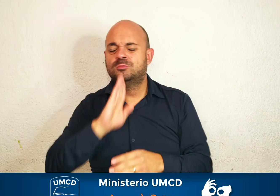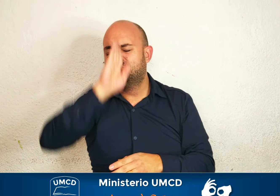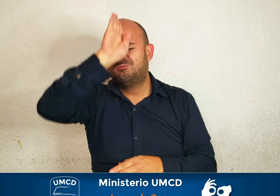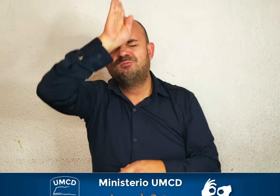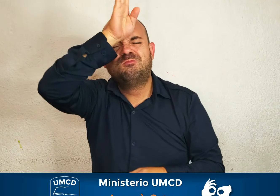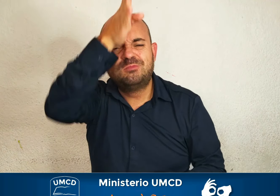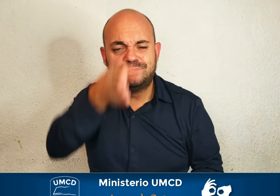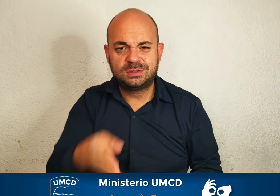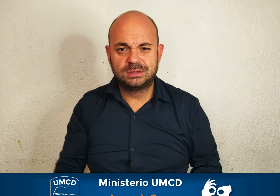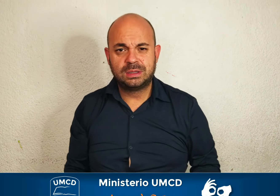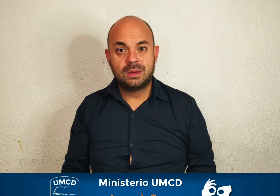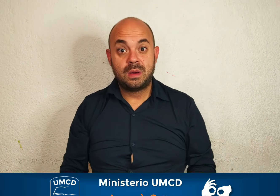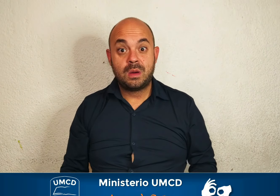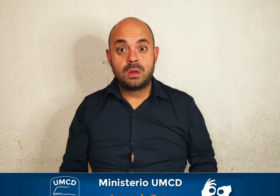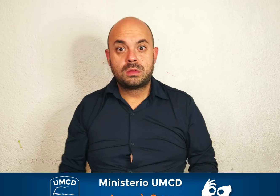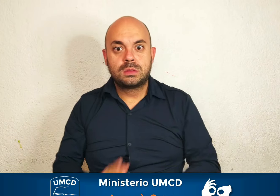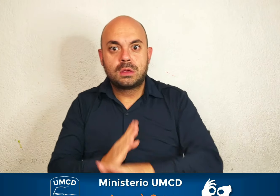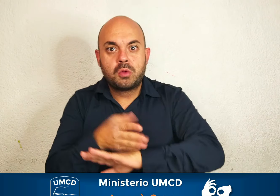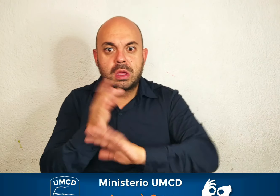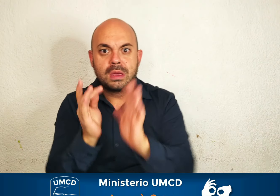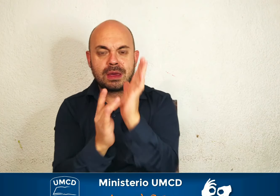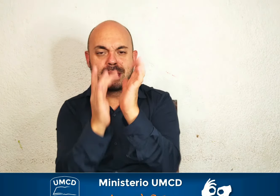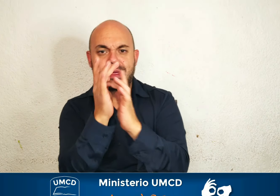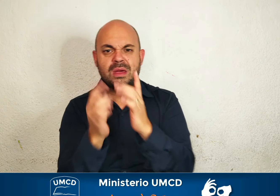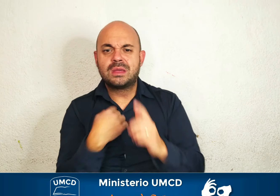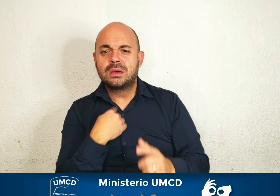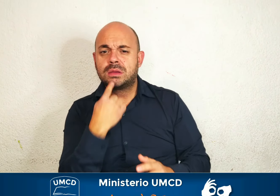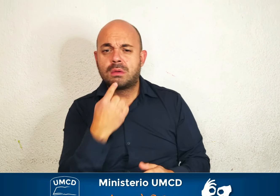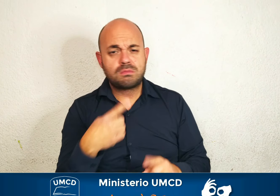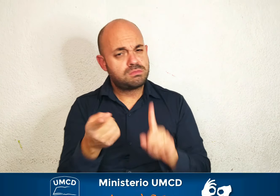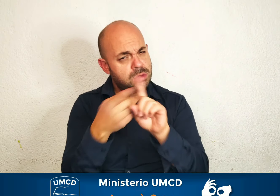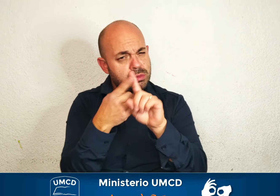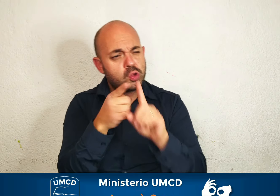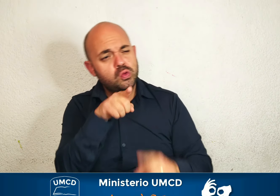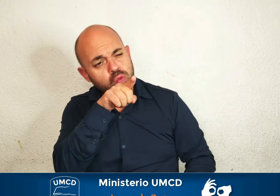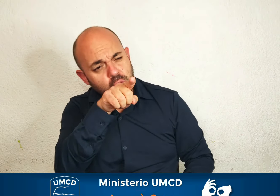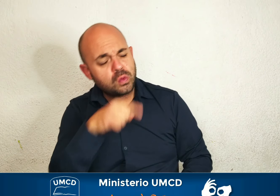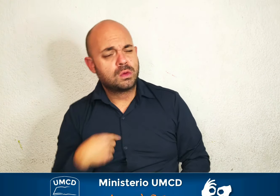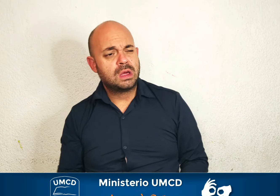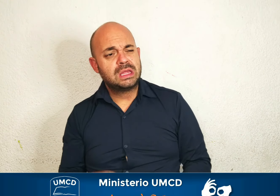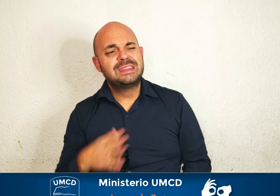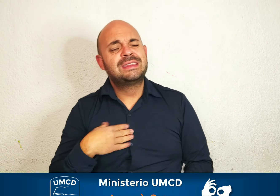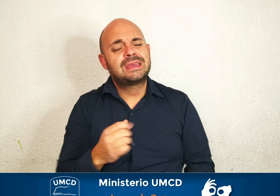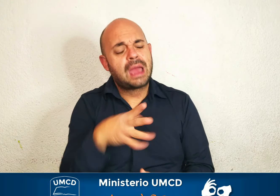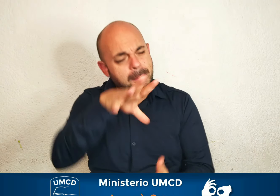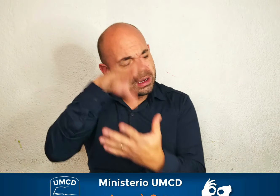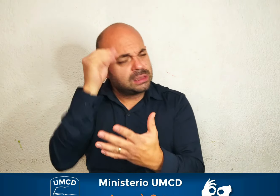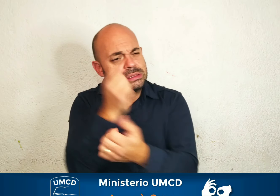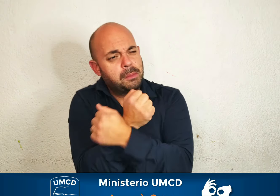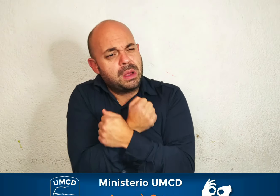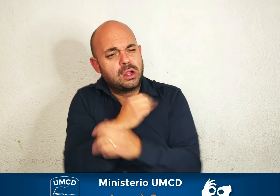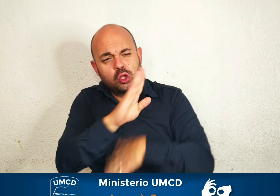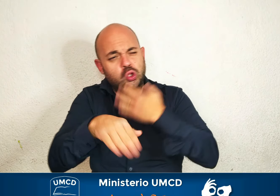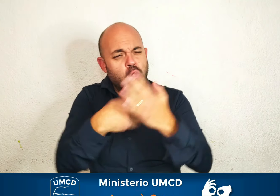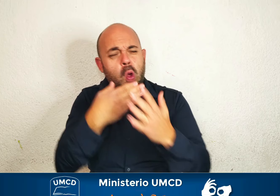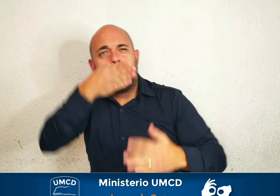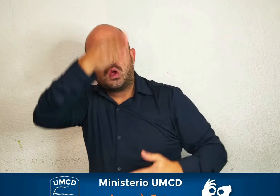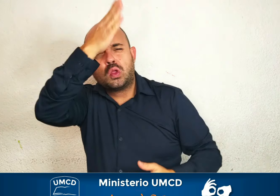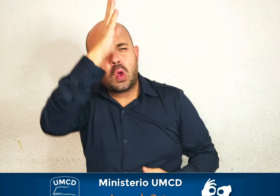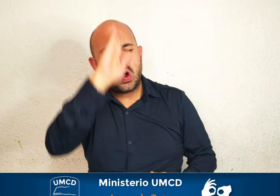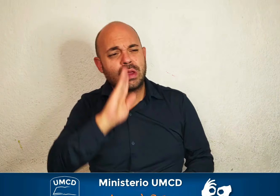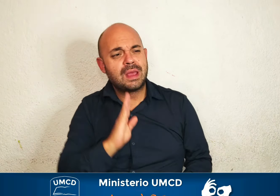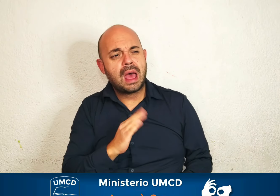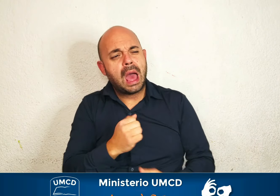dice. Entonces el Señor Jesucristo le estaba diciendo, tú tienes que amarle con todo tu ser al Señor. La palabra